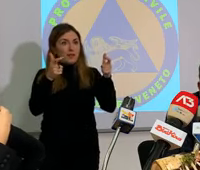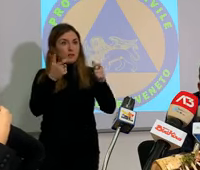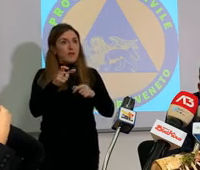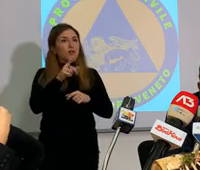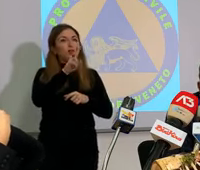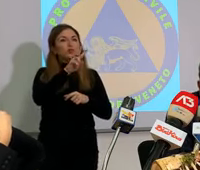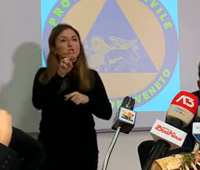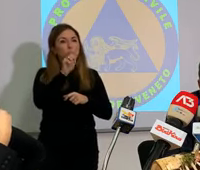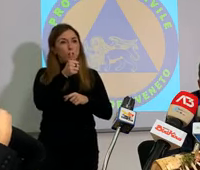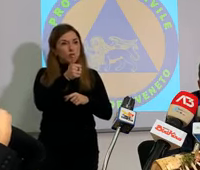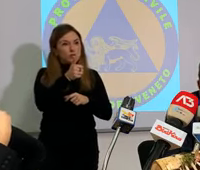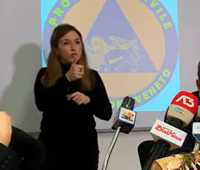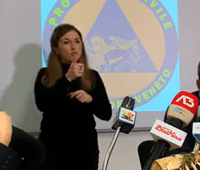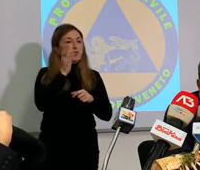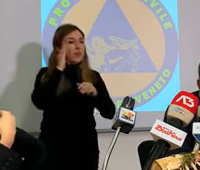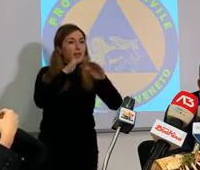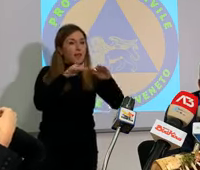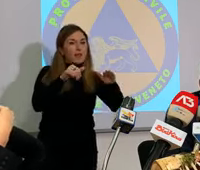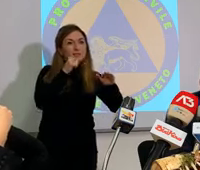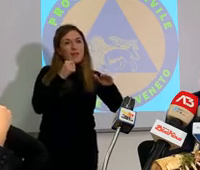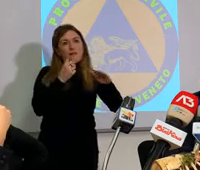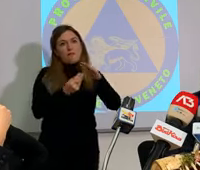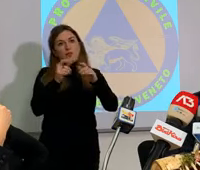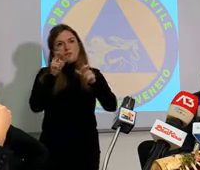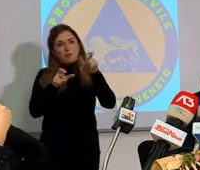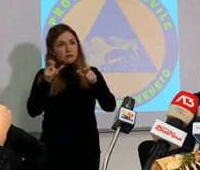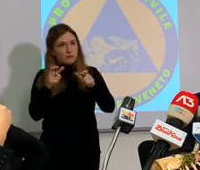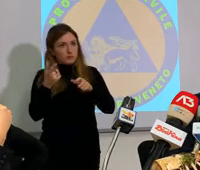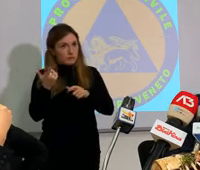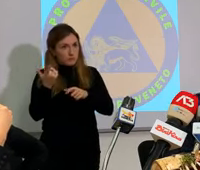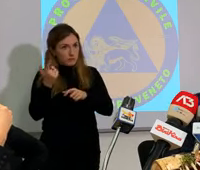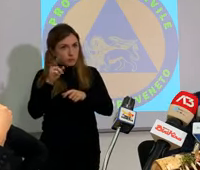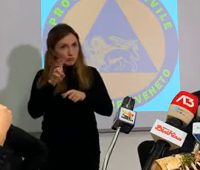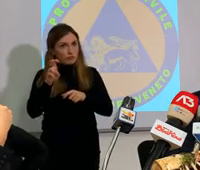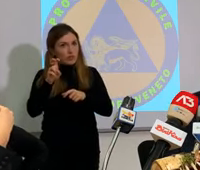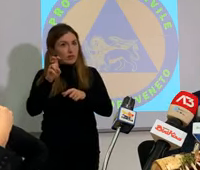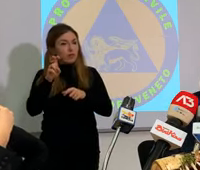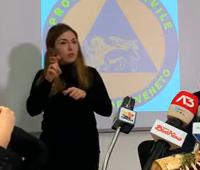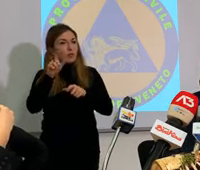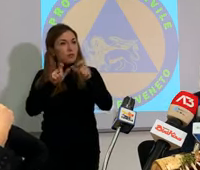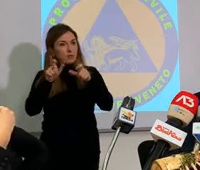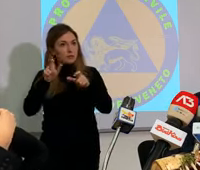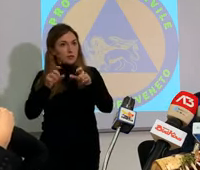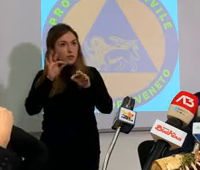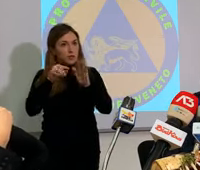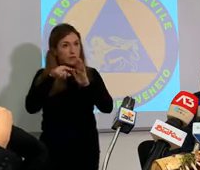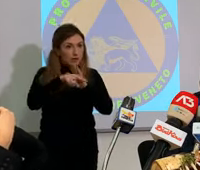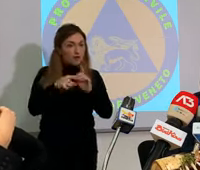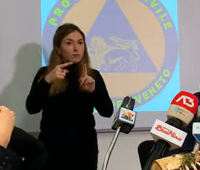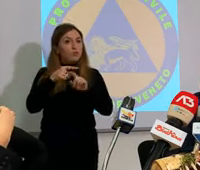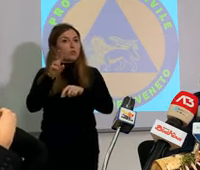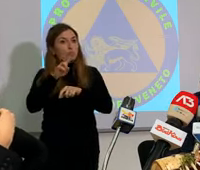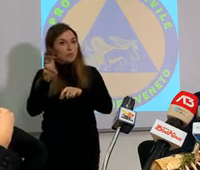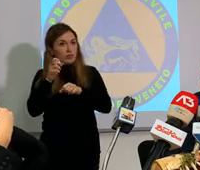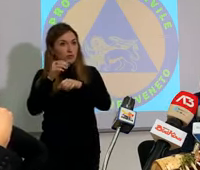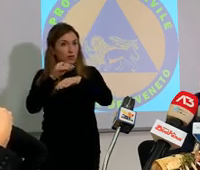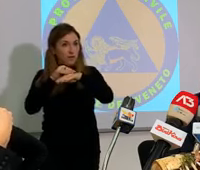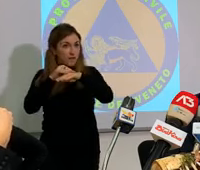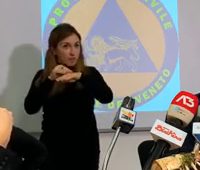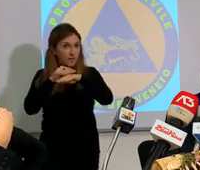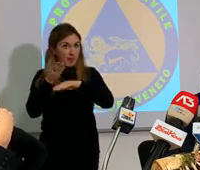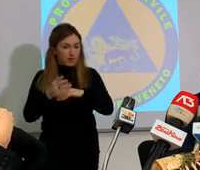stabilmente gli organici i 150 intensivisti e di oltre 600 infermieri per poterli gestire in pianta